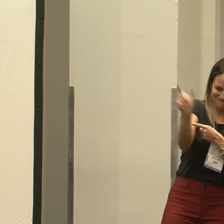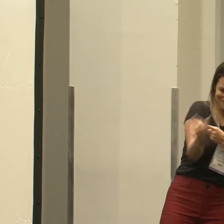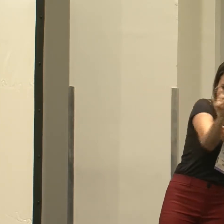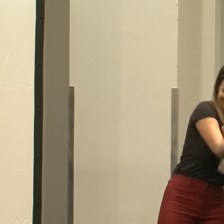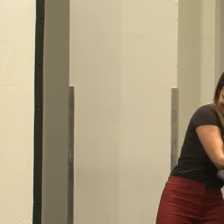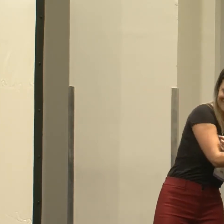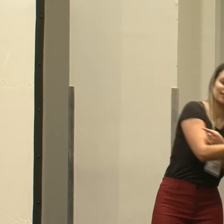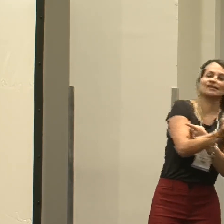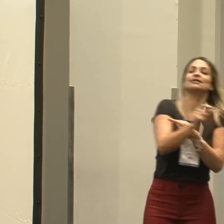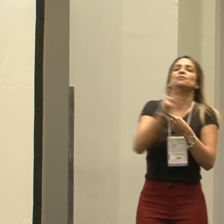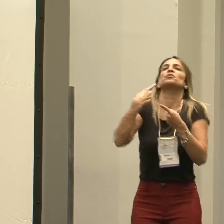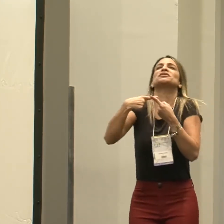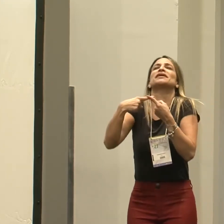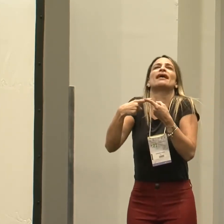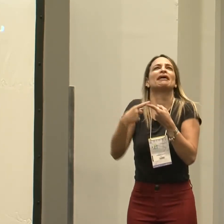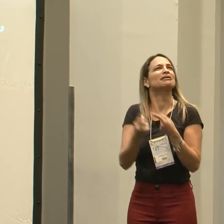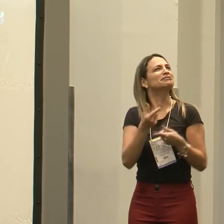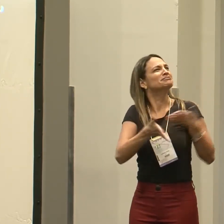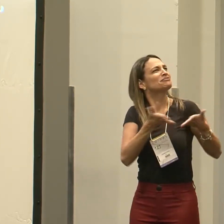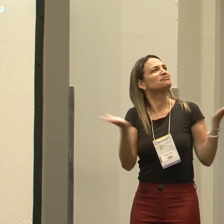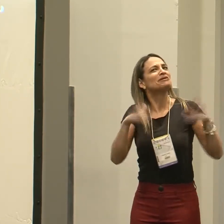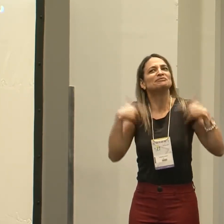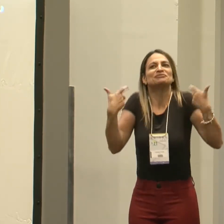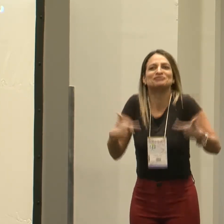história, como tem sido narrada essa história.